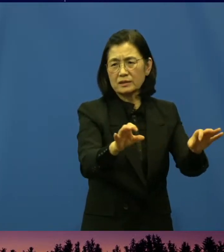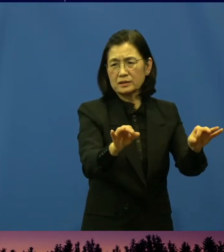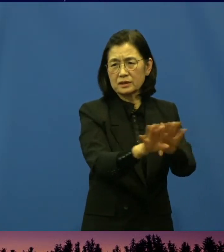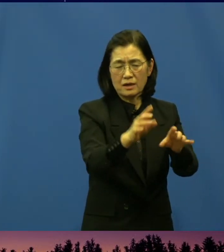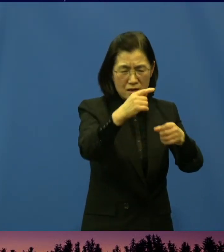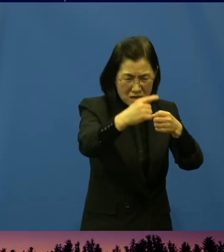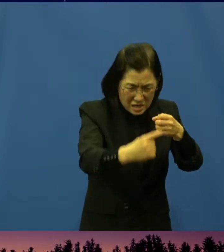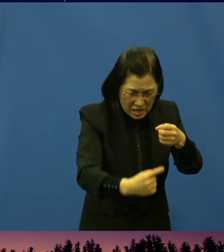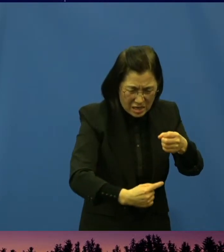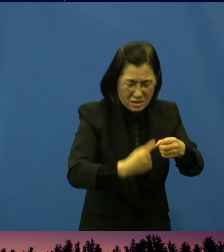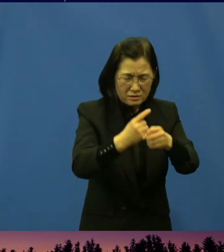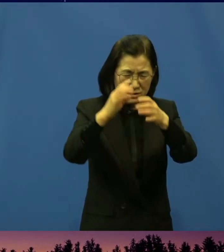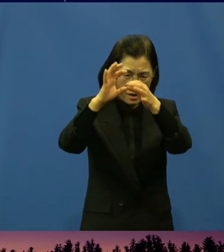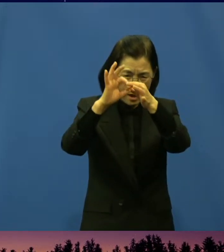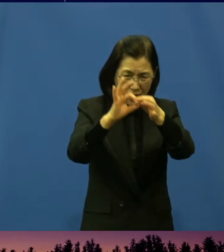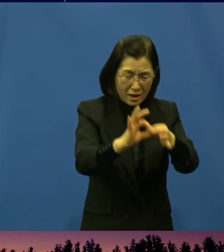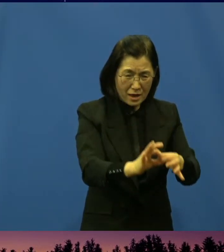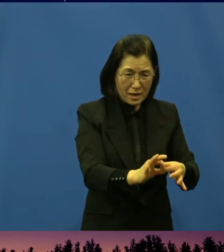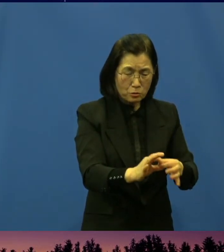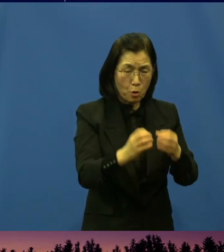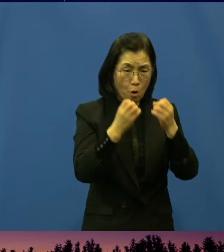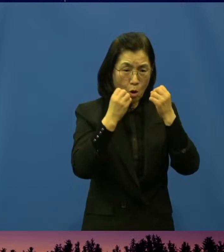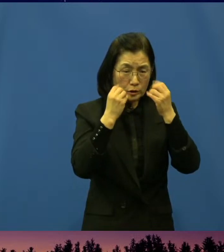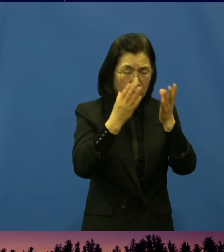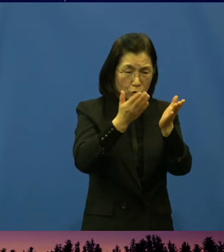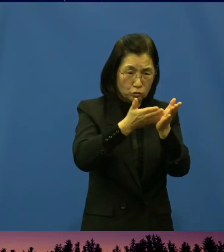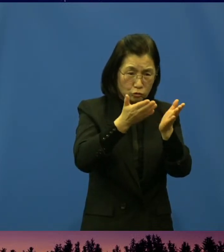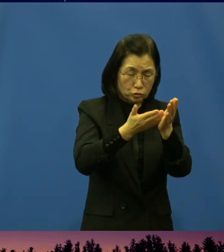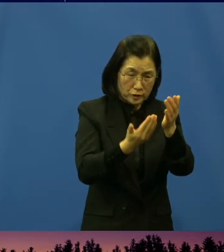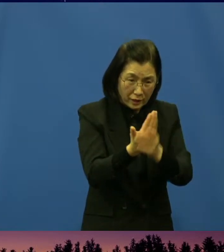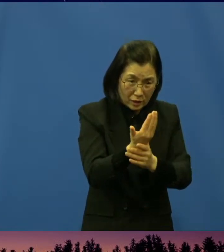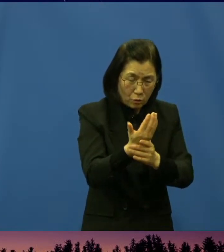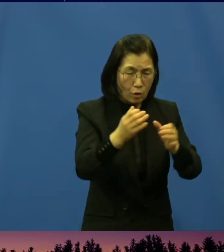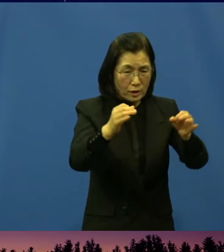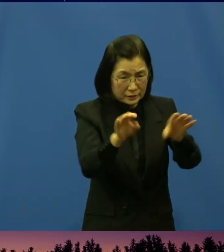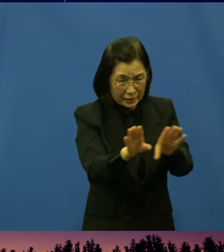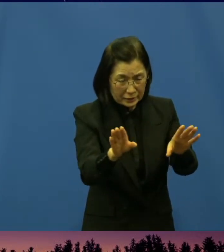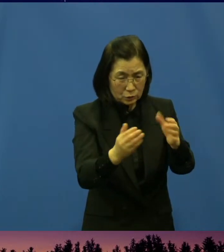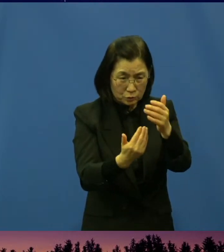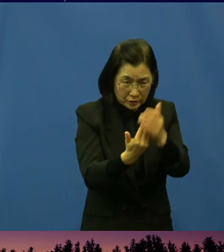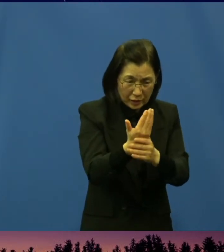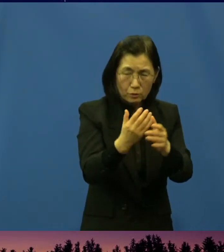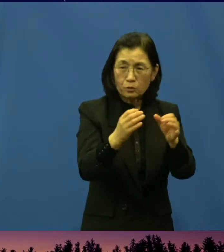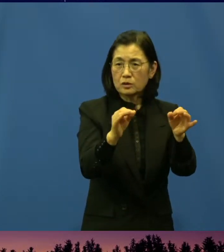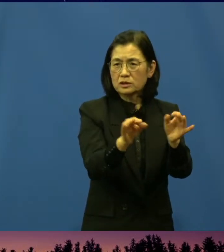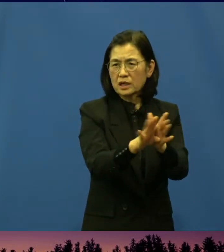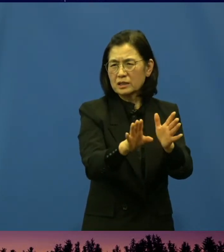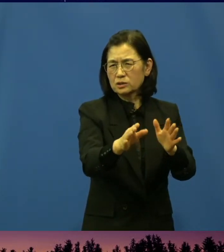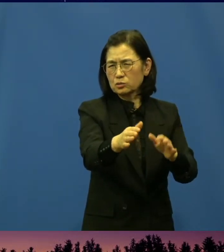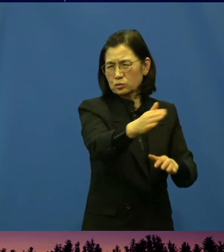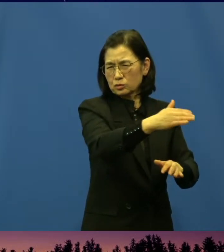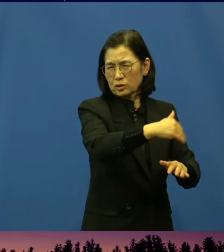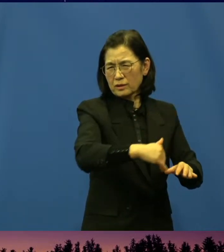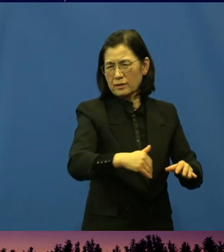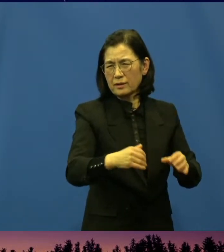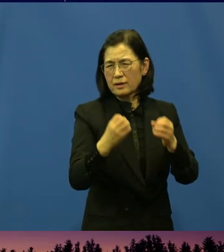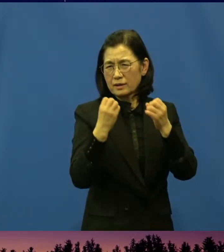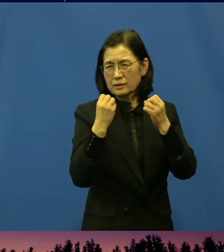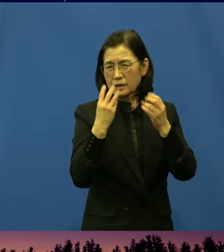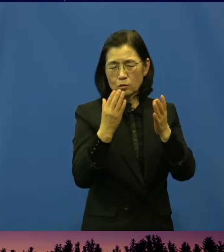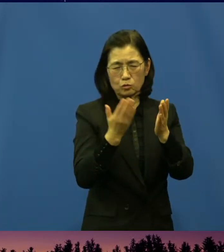가는 이슈는 없어요. 여러분, 지금 막 대단한 것 같아도 조금만 지나면 다른 뉴스에